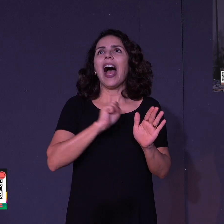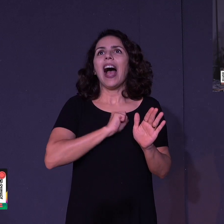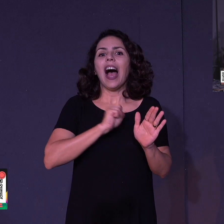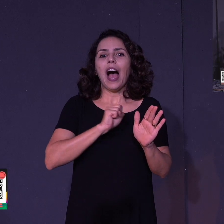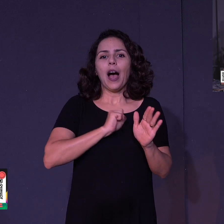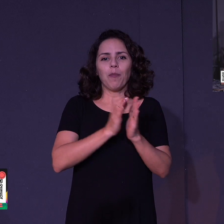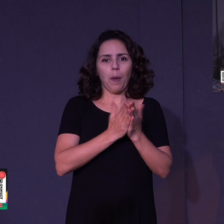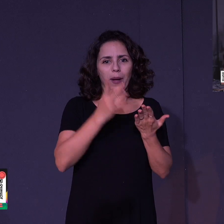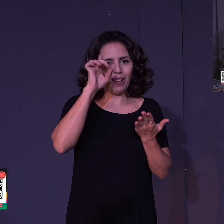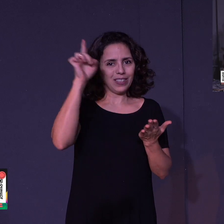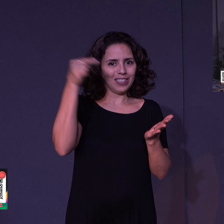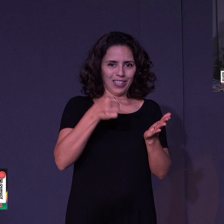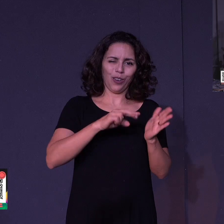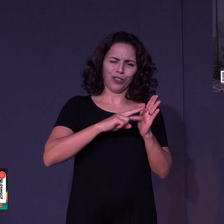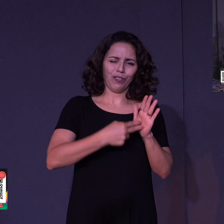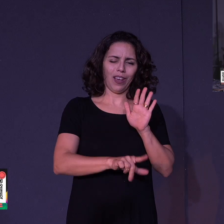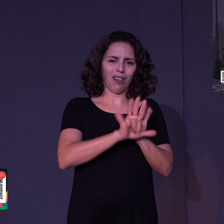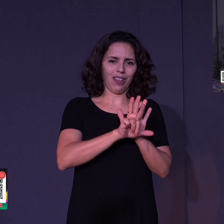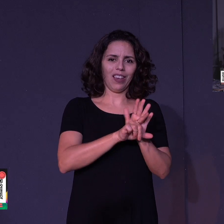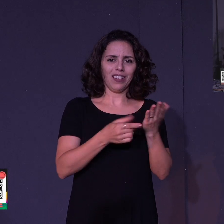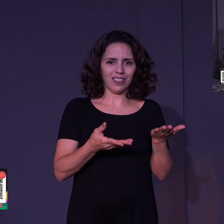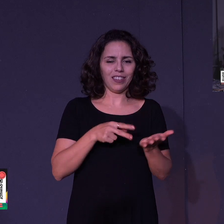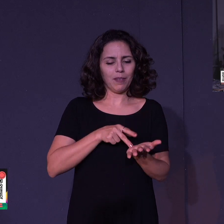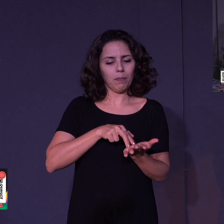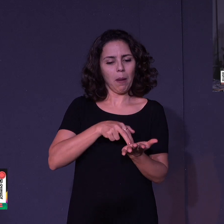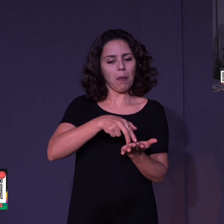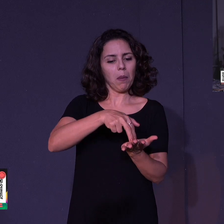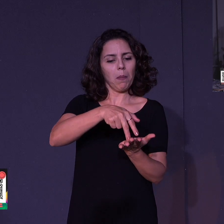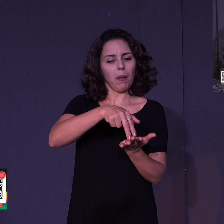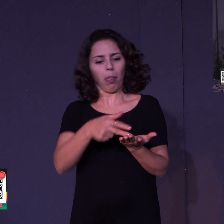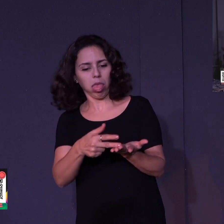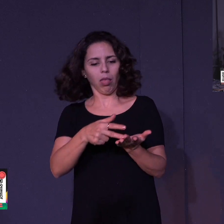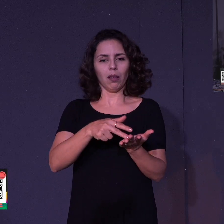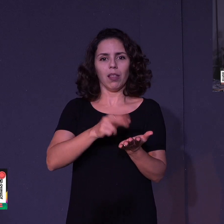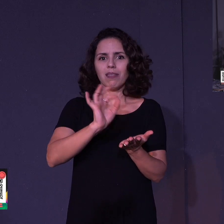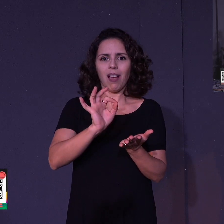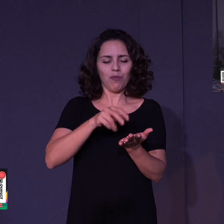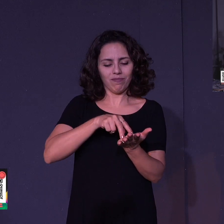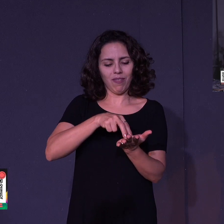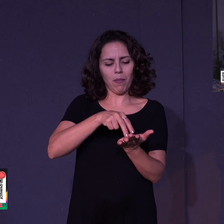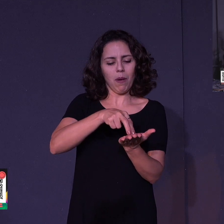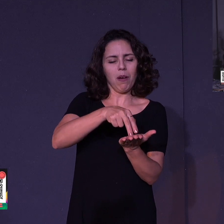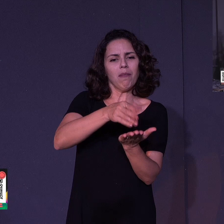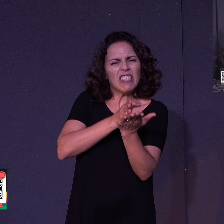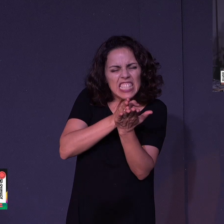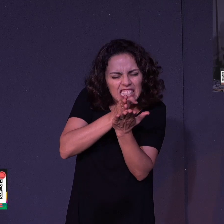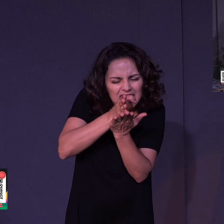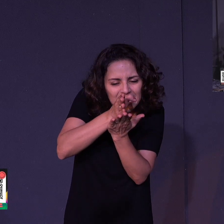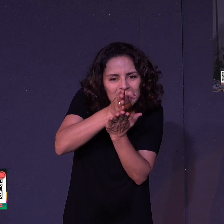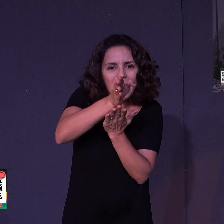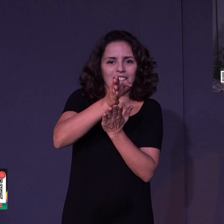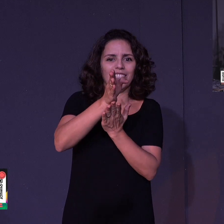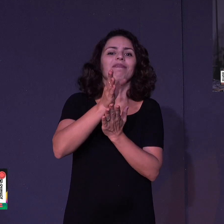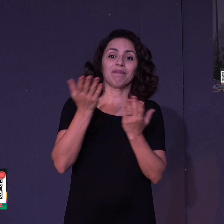tropeçar. É a palavra de Deus, é a sua lei, é a palavra como manual, é Jesus como fundamento, que